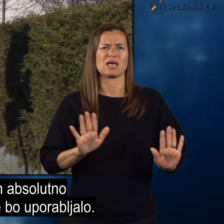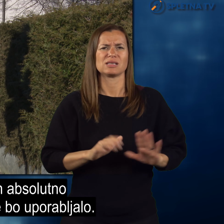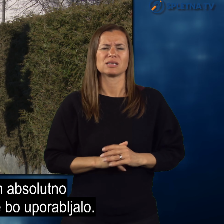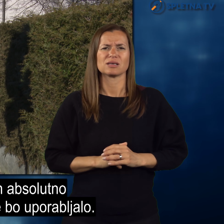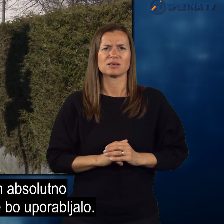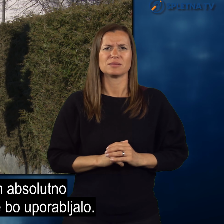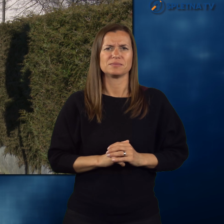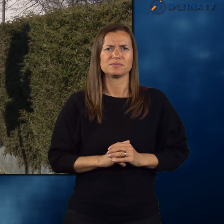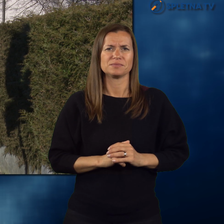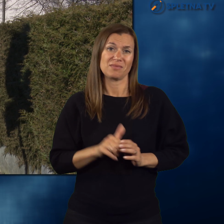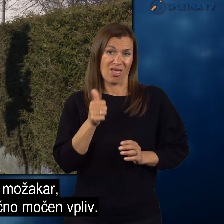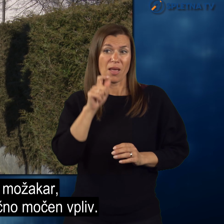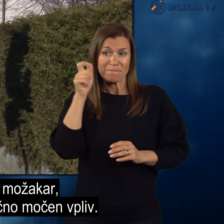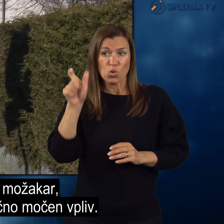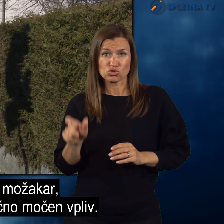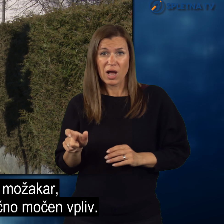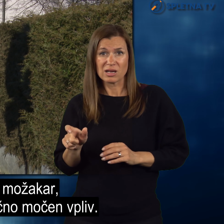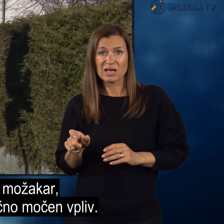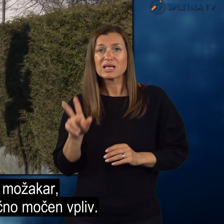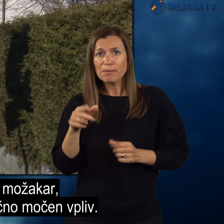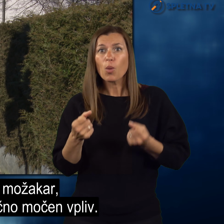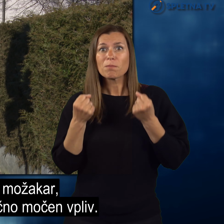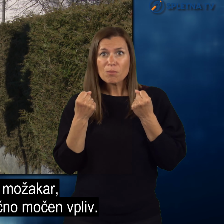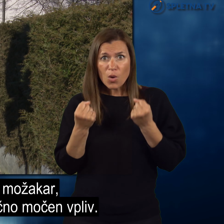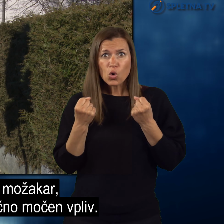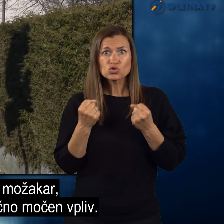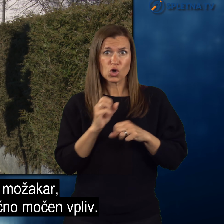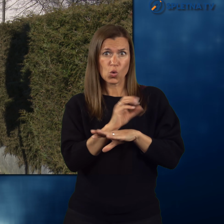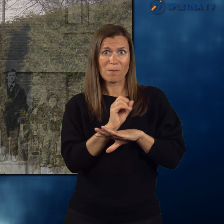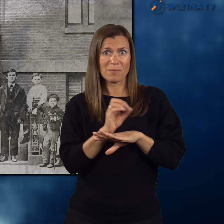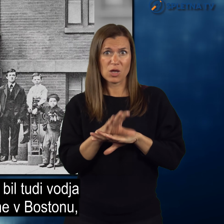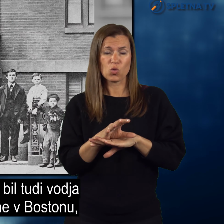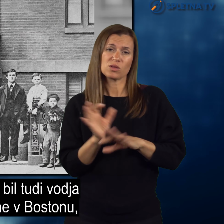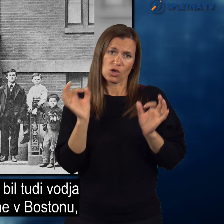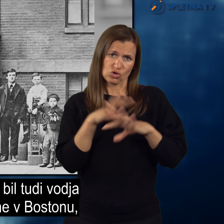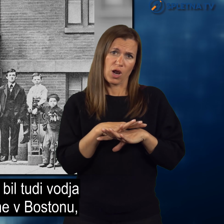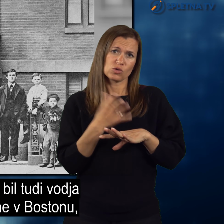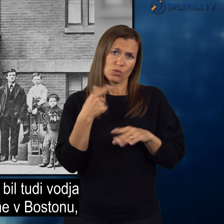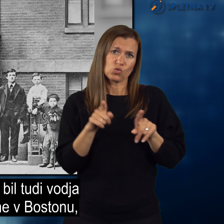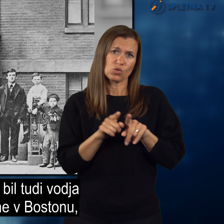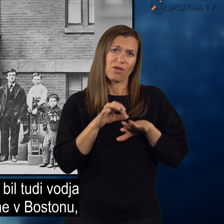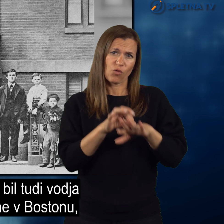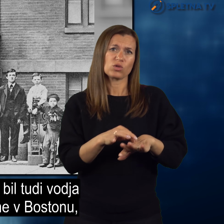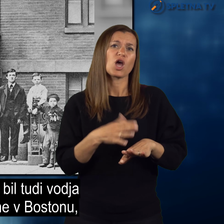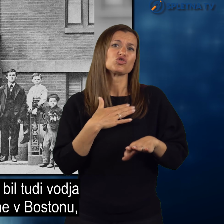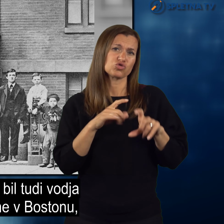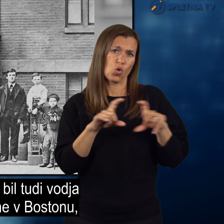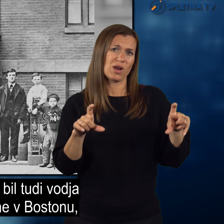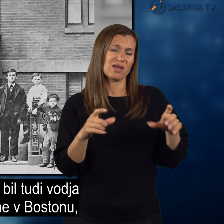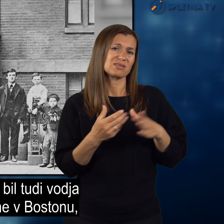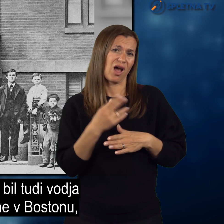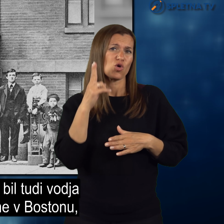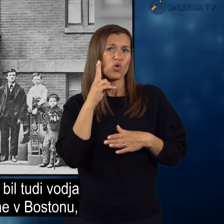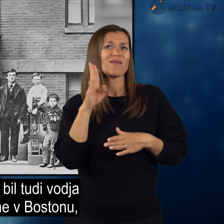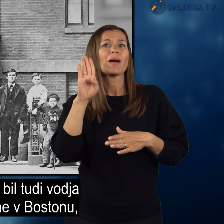ne bo uporabljalo. Torej, en možakar, ki je imel resnično močen vpliv Nažalost je bil tudi vodja šole za gluhe